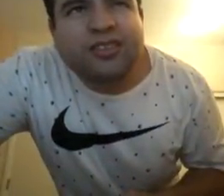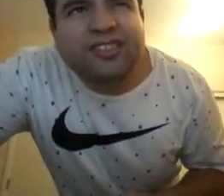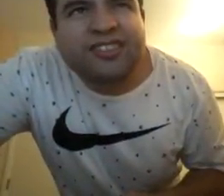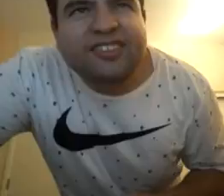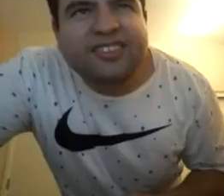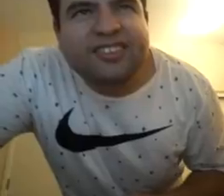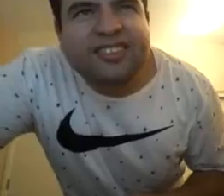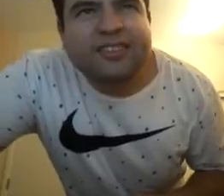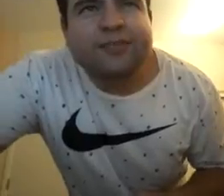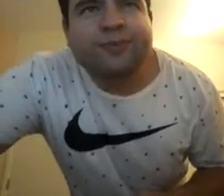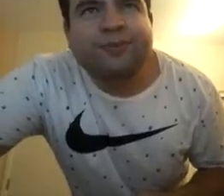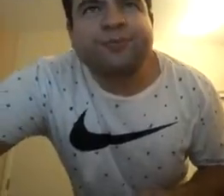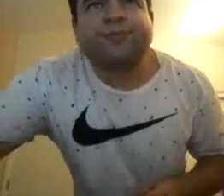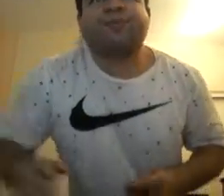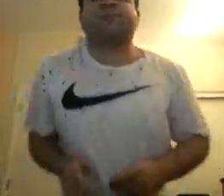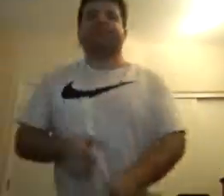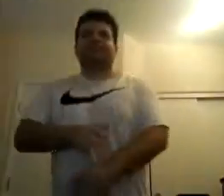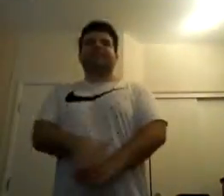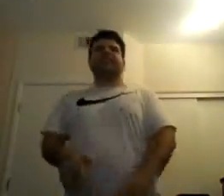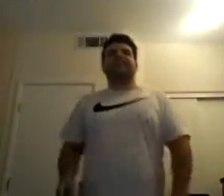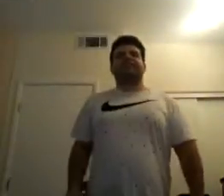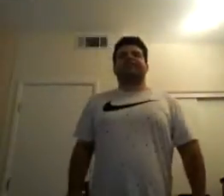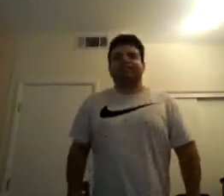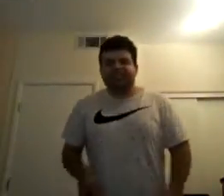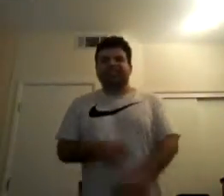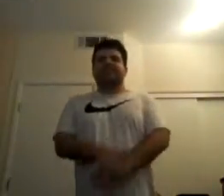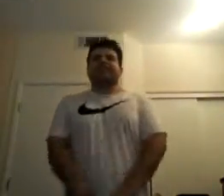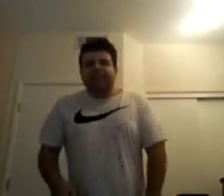ਜਾਣ ਉੱਥੇ ਜਾ ਜਾਣ ਵੱਡੀ ਤੂੰ ਵੱਡੀ ਵੇਖੋ ਮੁਸ਼ਕਲਾਂ ਕਰਨ ਸਾਨ